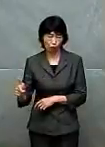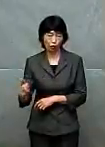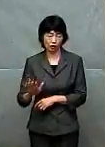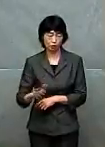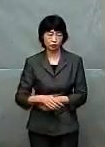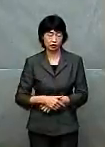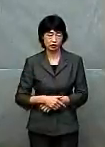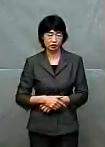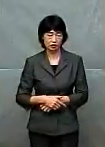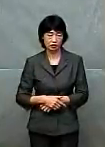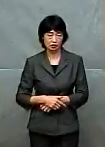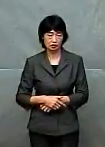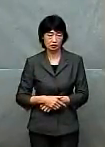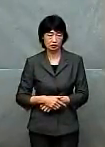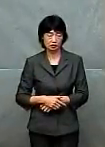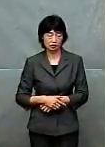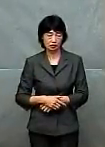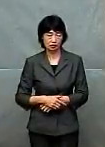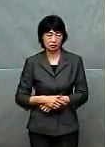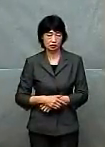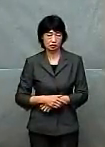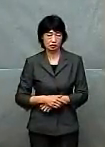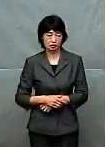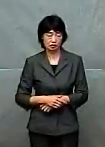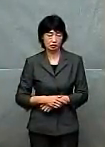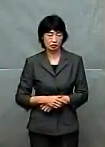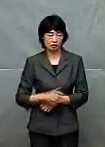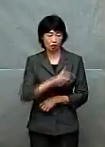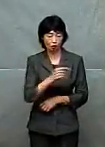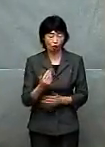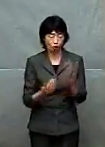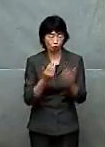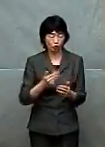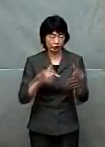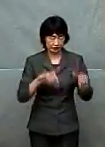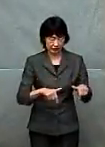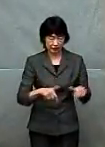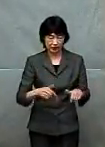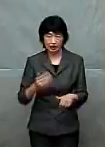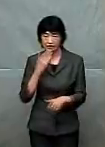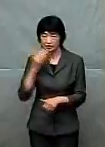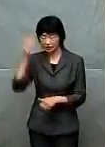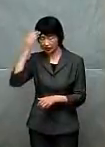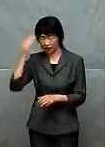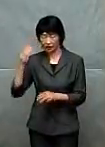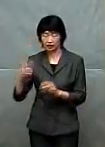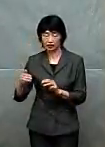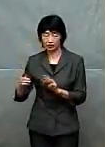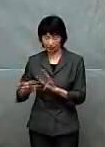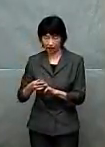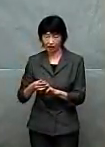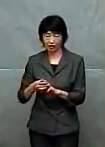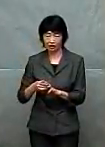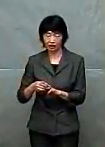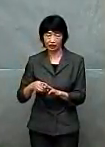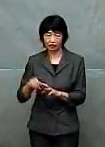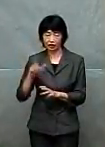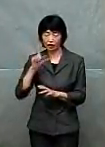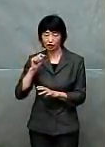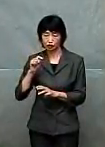大森西、それから坂田臨海、町海南ですけれども、まあ、そのい